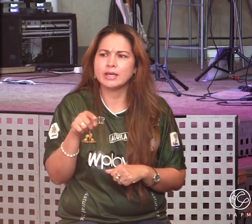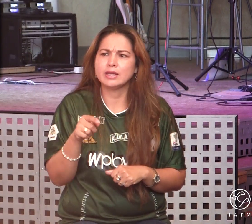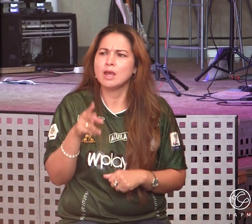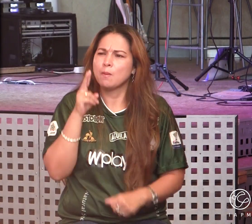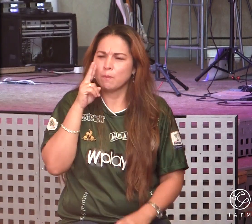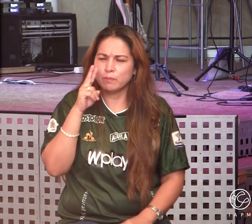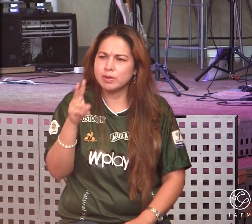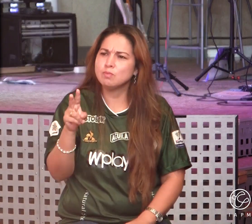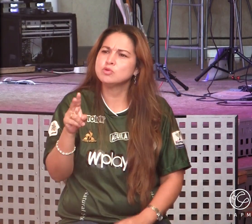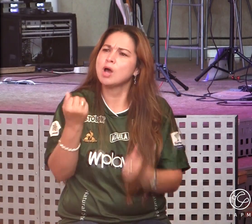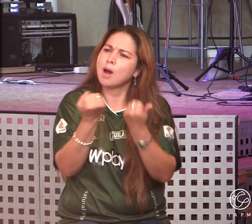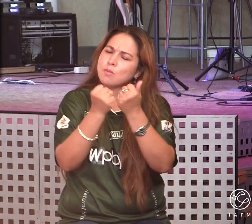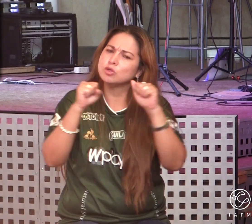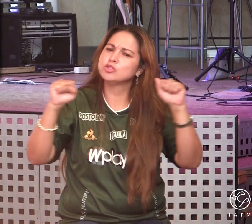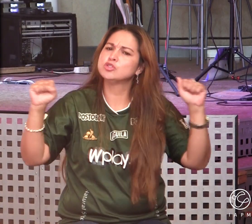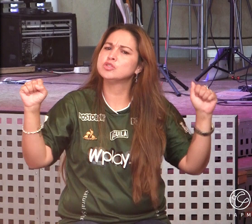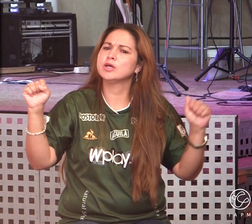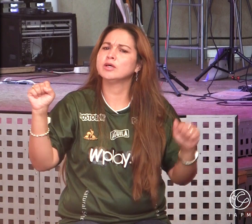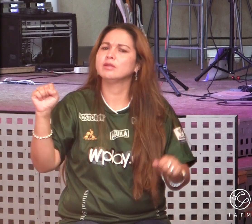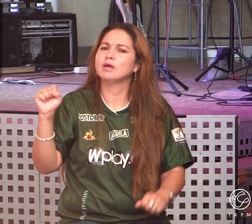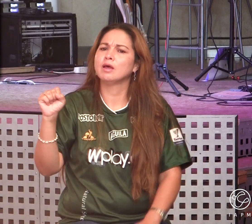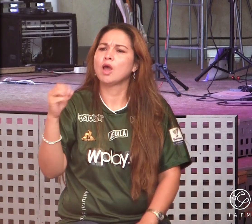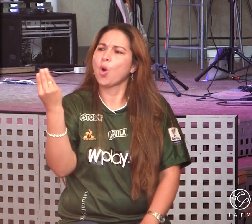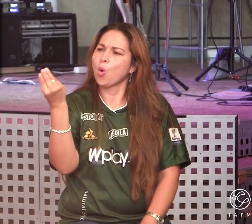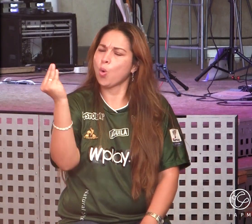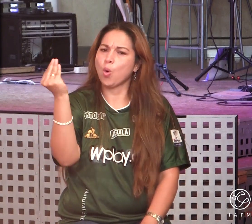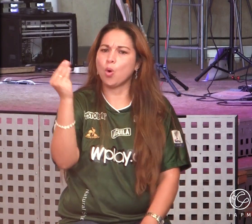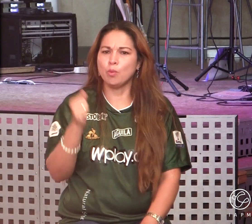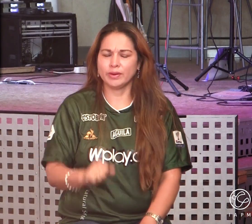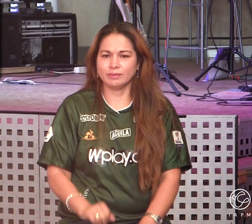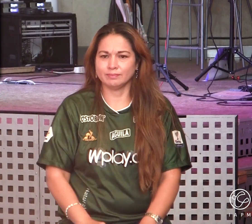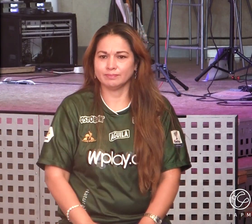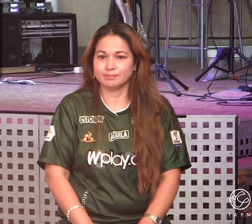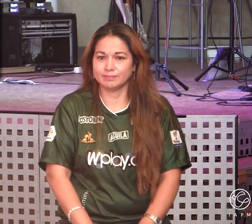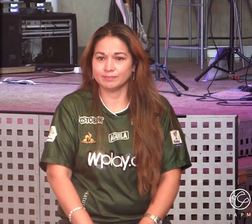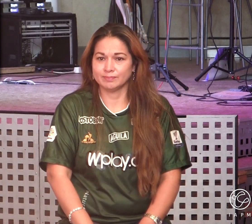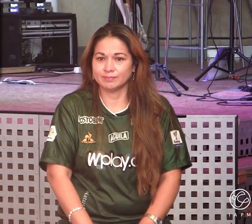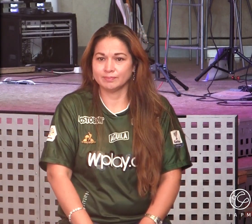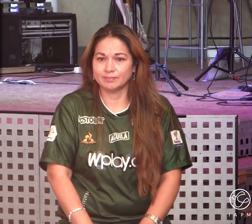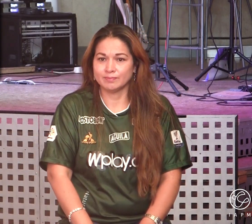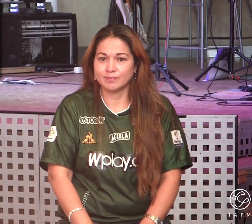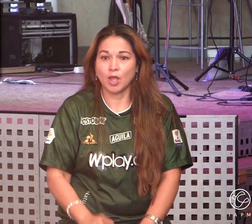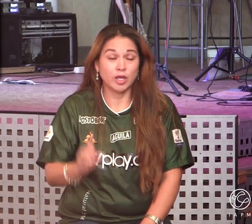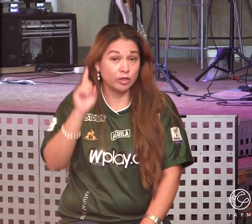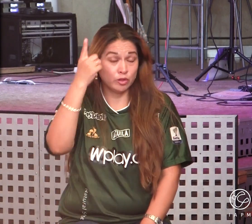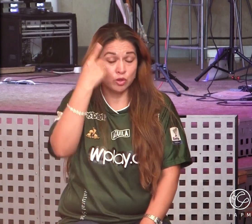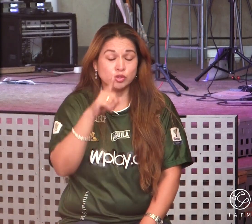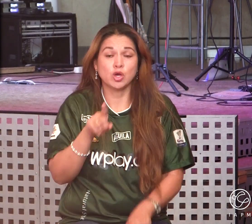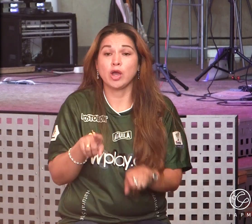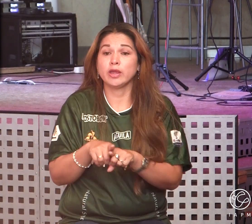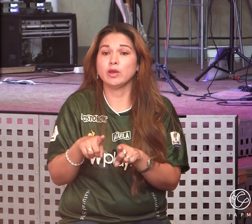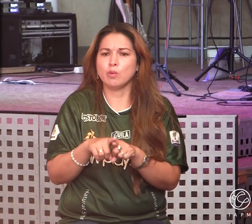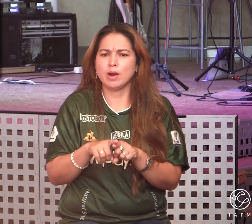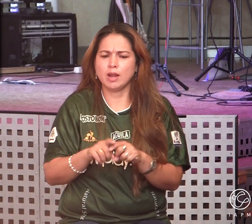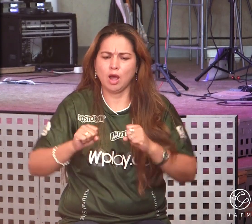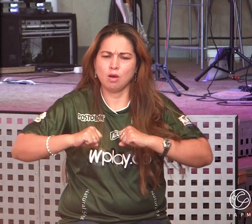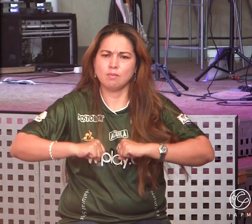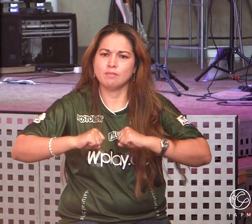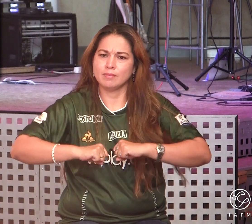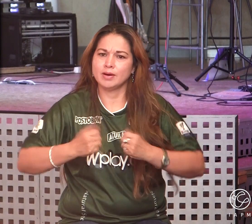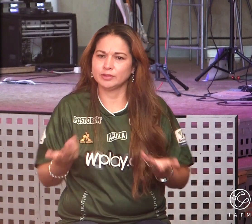se personificó para él en un anciano que le hablaba. Y este hombre entonces empezó a tener toda suerte de señales y